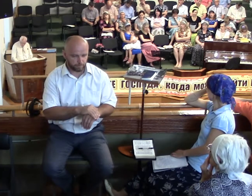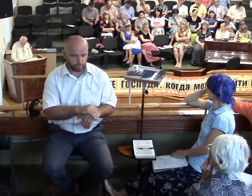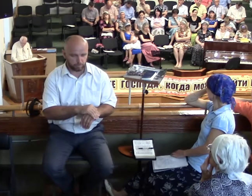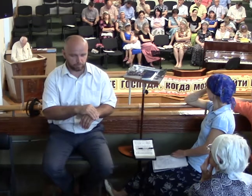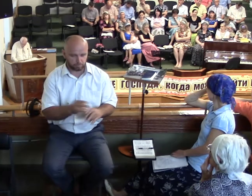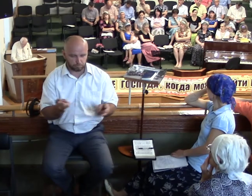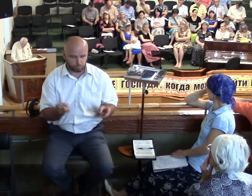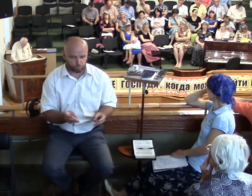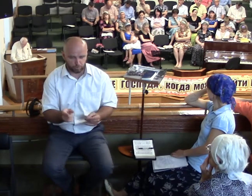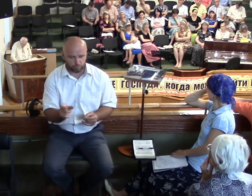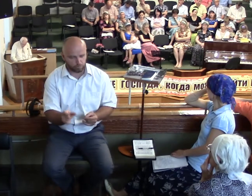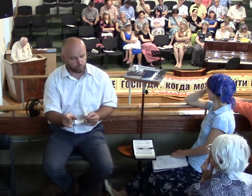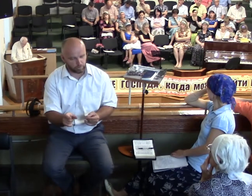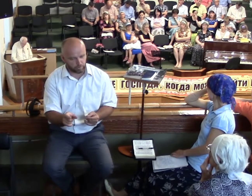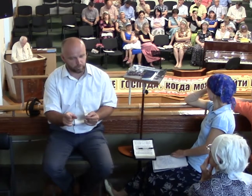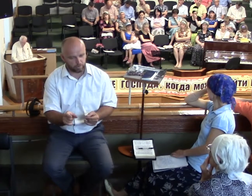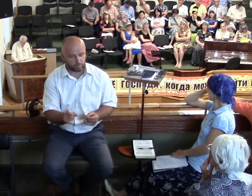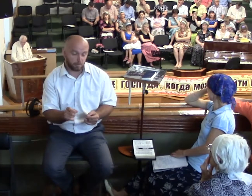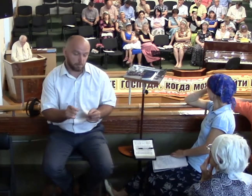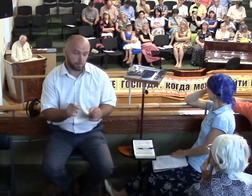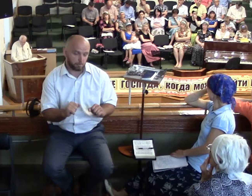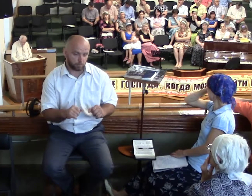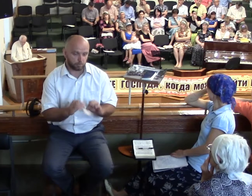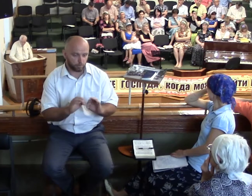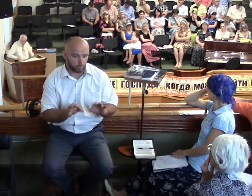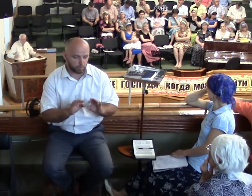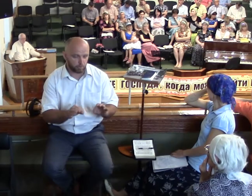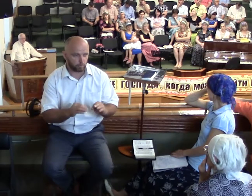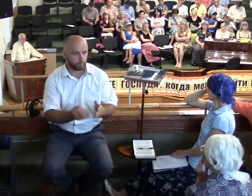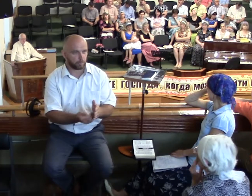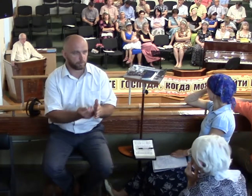читаем, второе послание Коринфянам, 6 глава, 14 стиха.